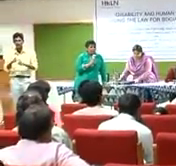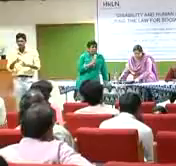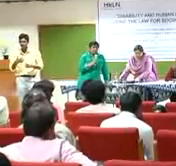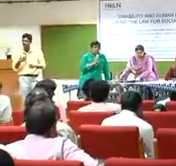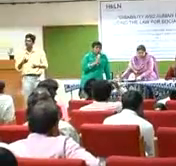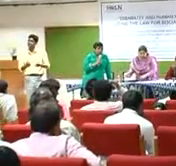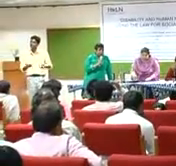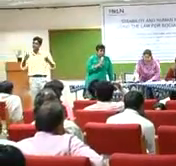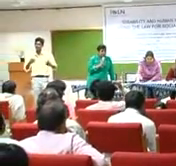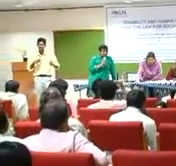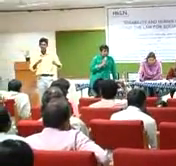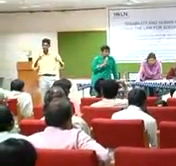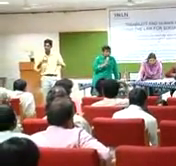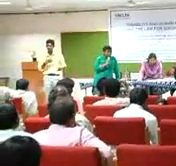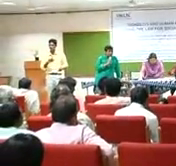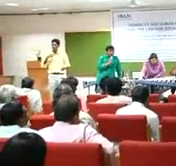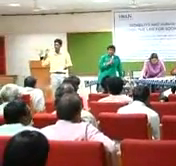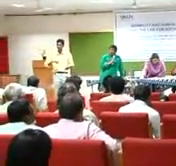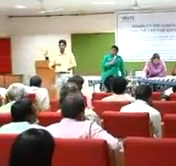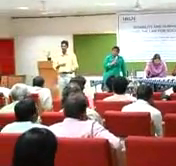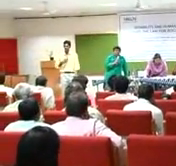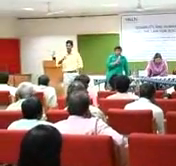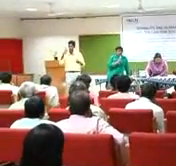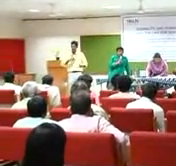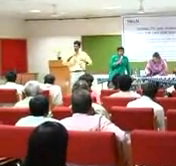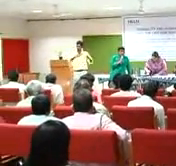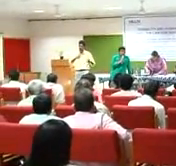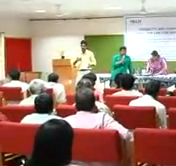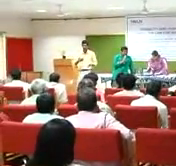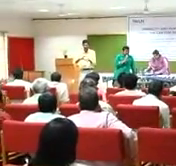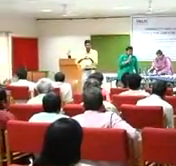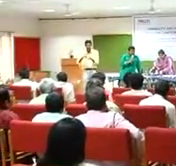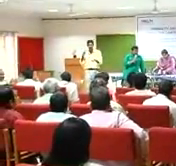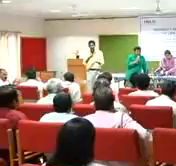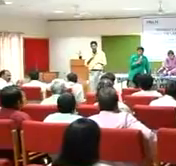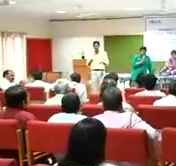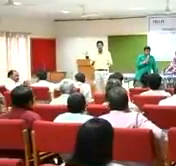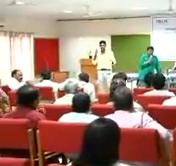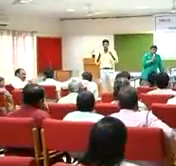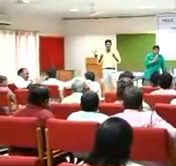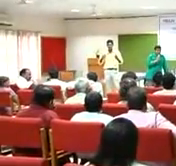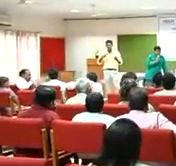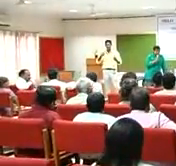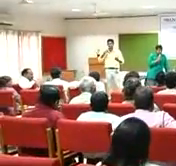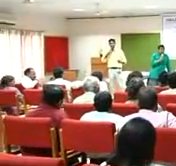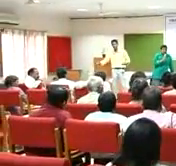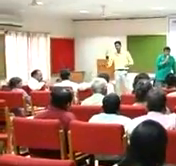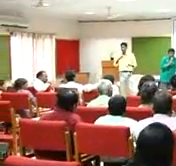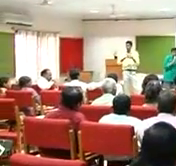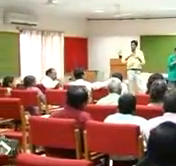अभी आपको मैं एक शॉकिंग बात बताऊं, ये साइकोलॉजिस्ट जो निकालते हैं वो एकदम बकवास